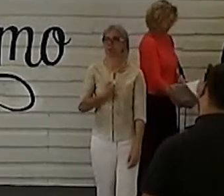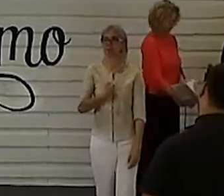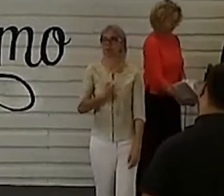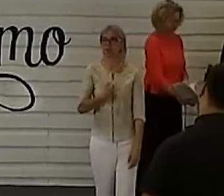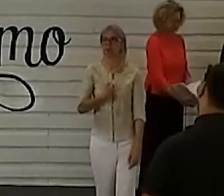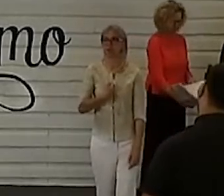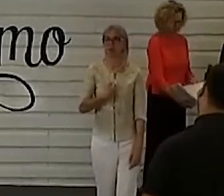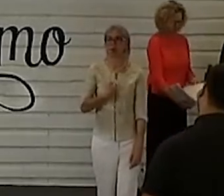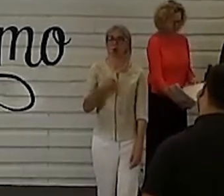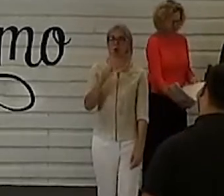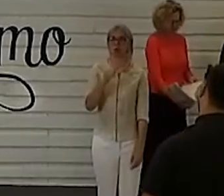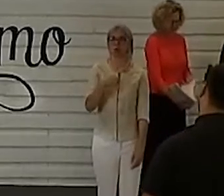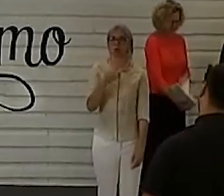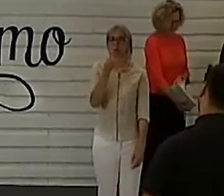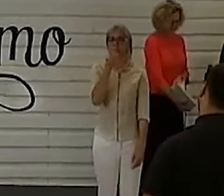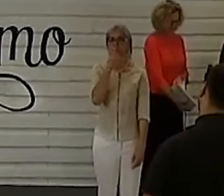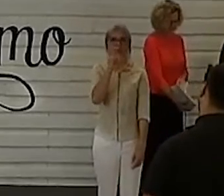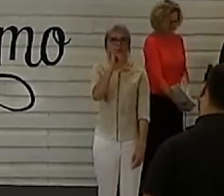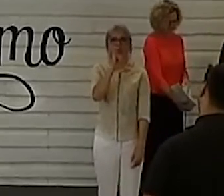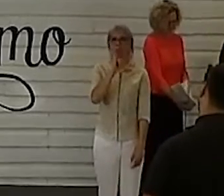Anoressia.